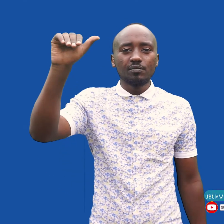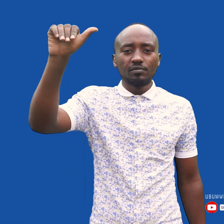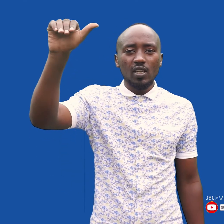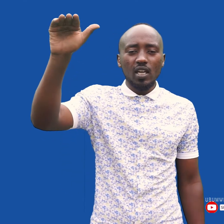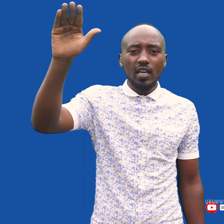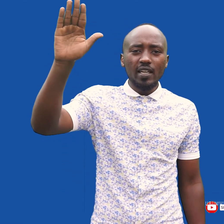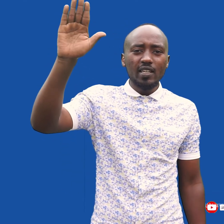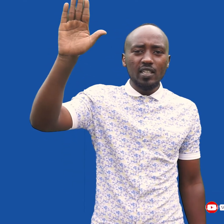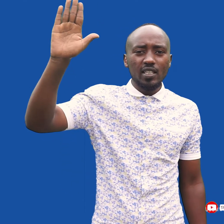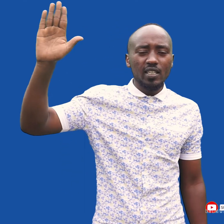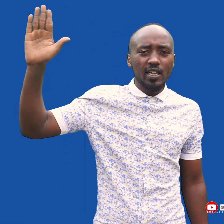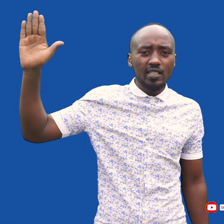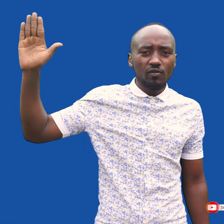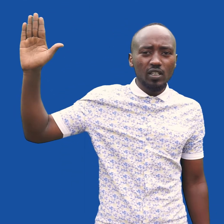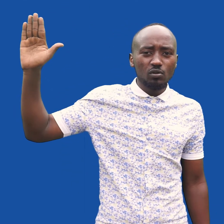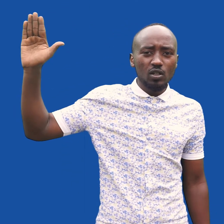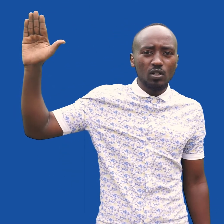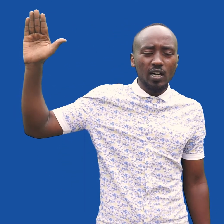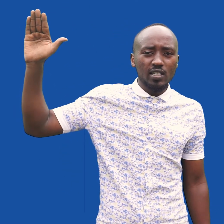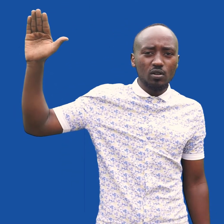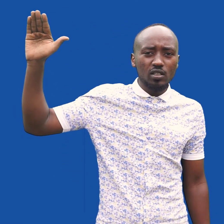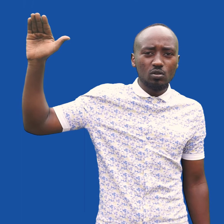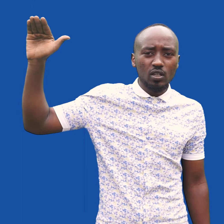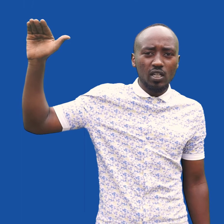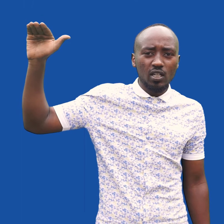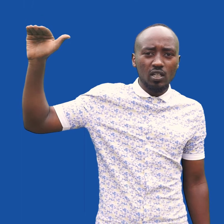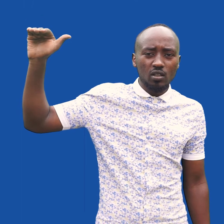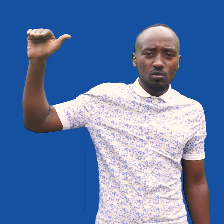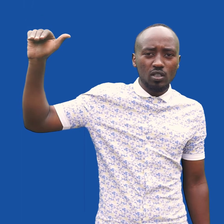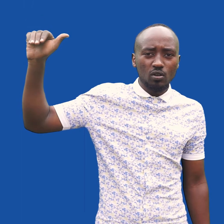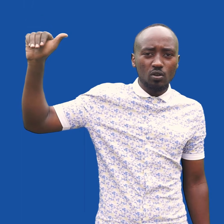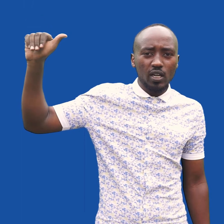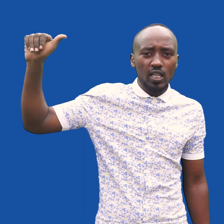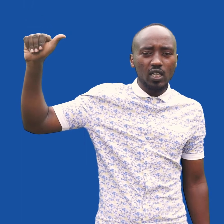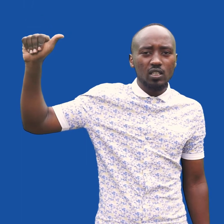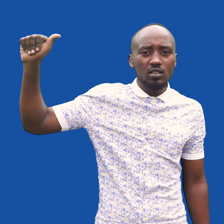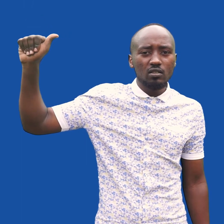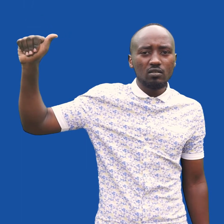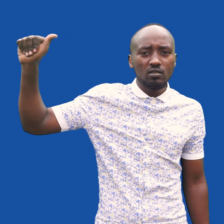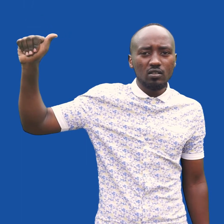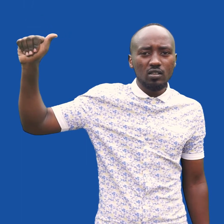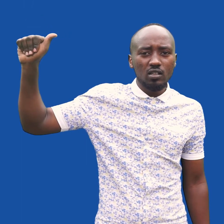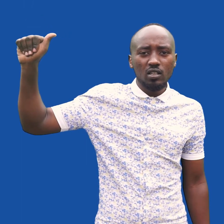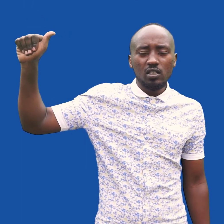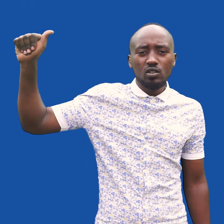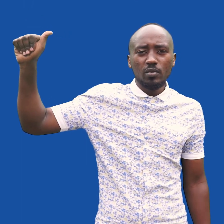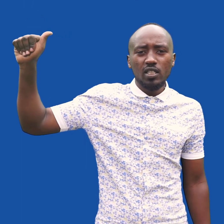Hei, ni chashi ganza ufata gulicha ukaza, uka chigonda, gulicha uka kura eishi. Jijikume chiri